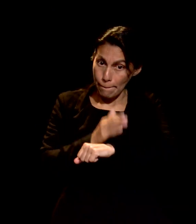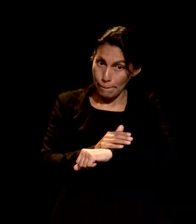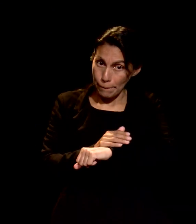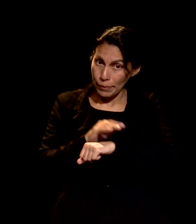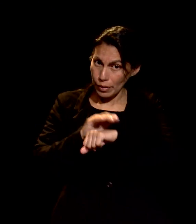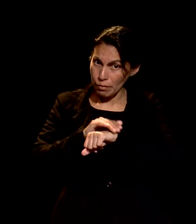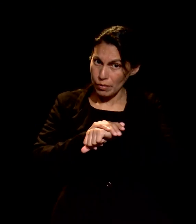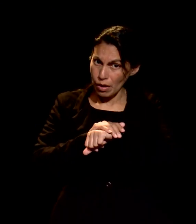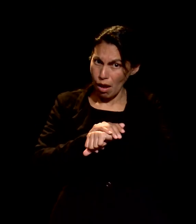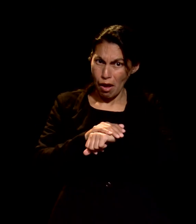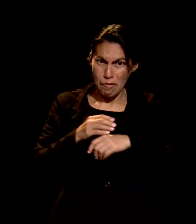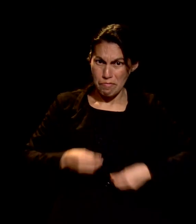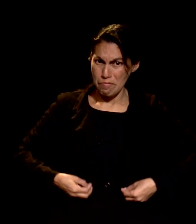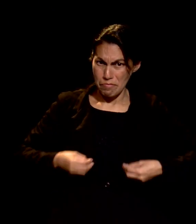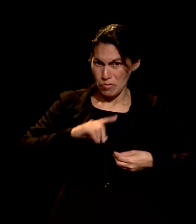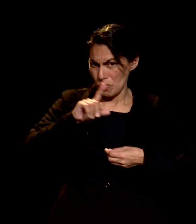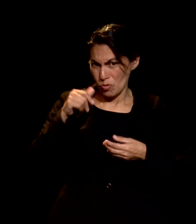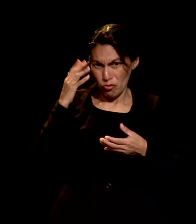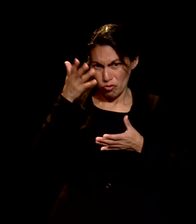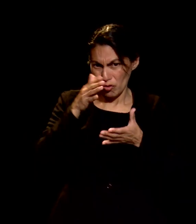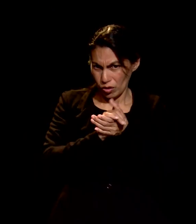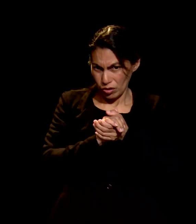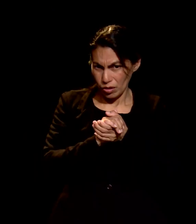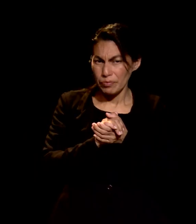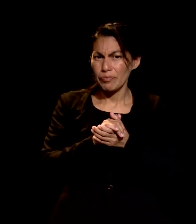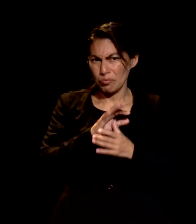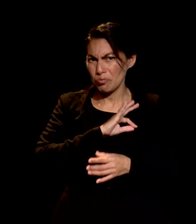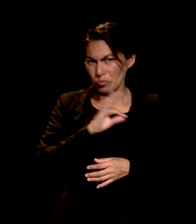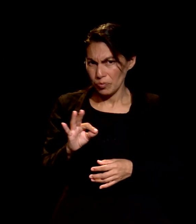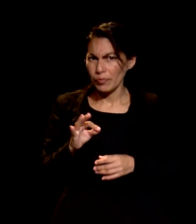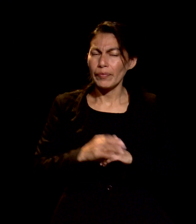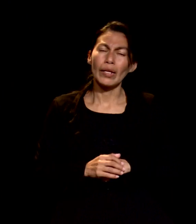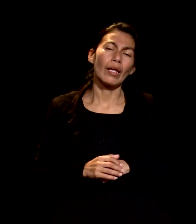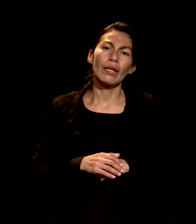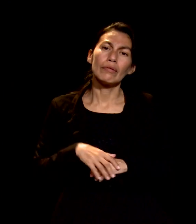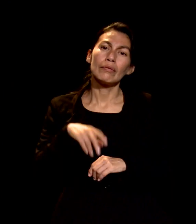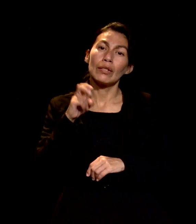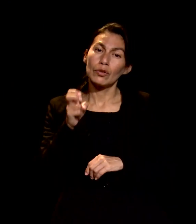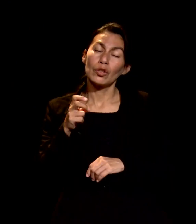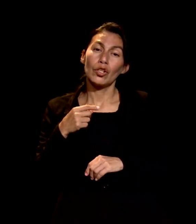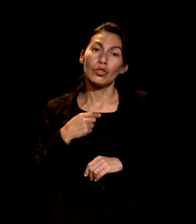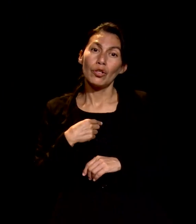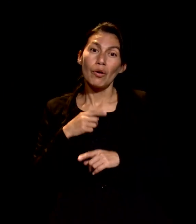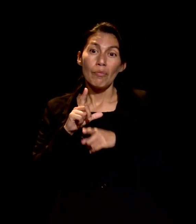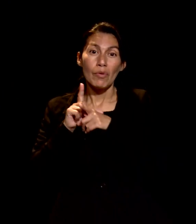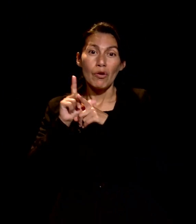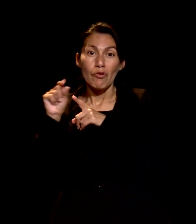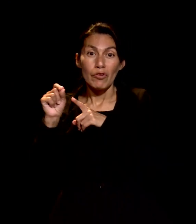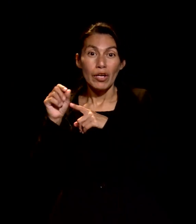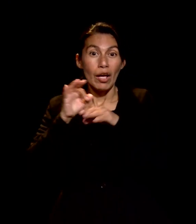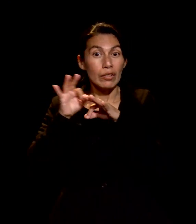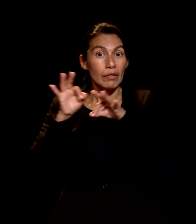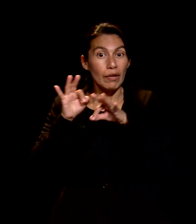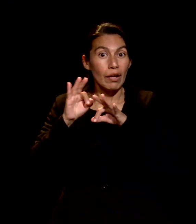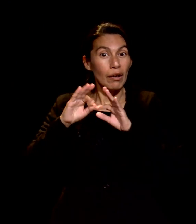embargo me llegó el llamado para ir a trabajar a Chiapas y ya no tuve tiempo no agarré nada